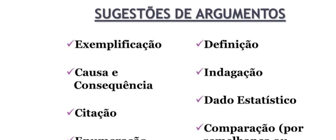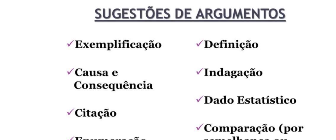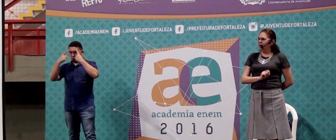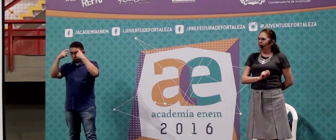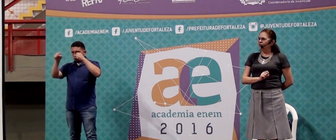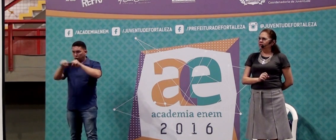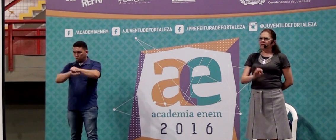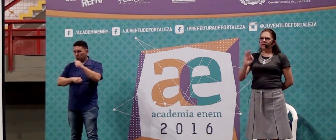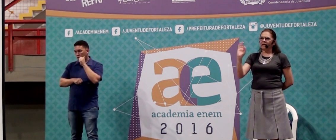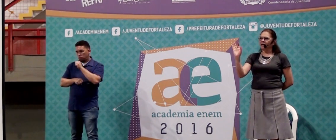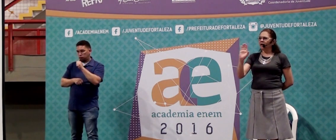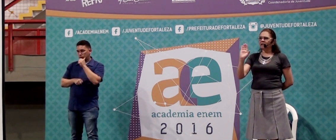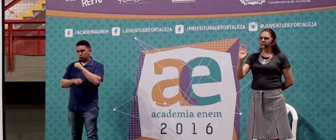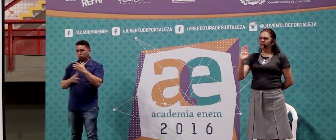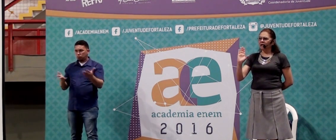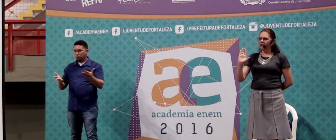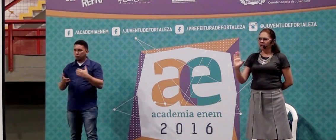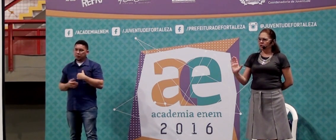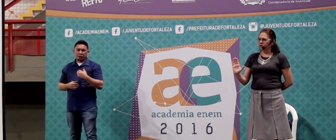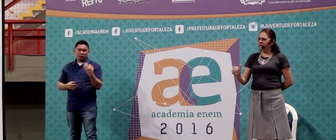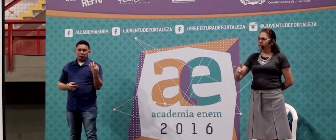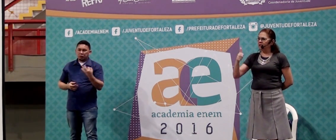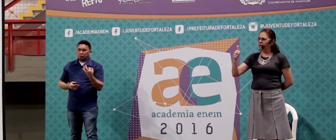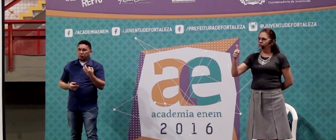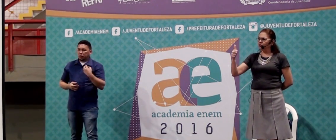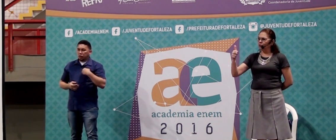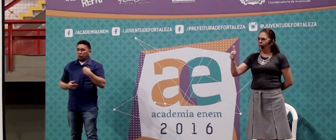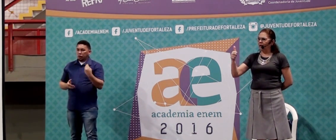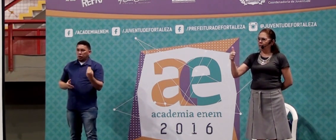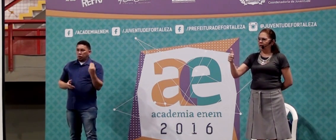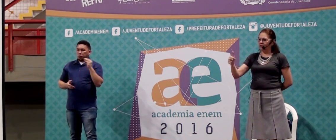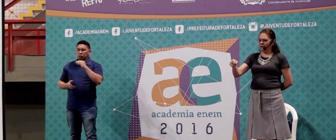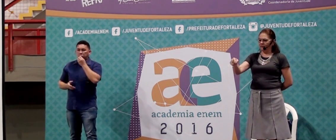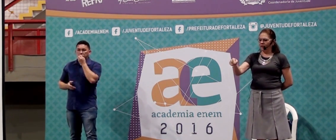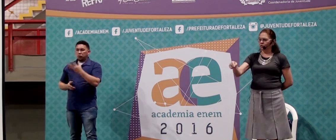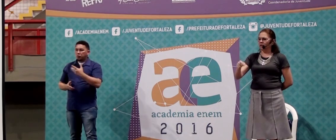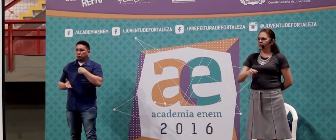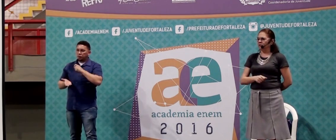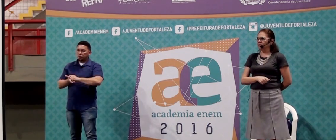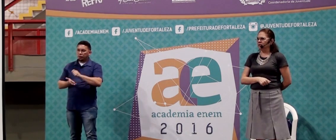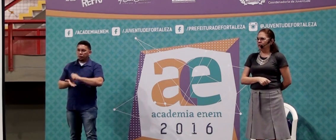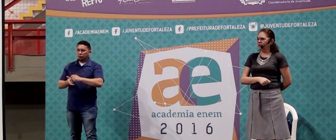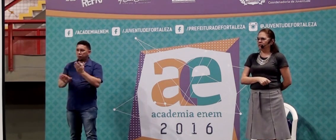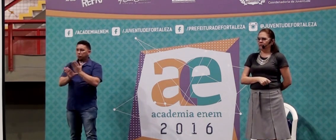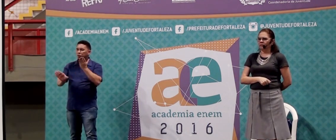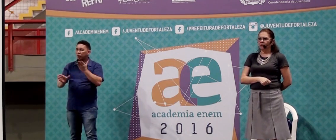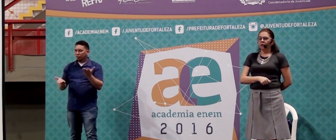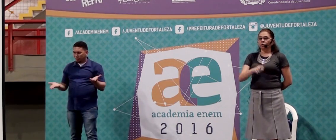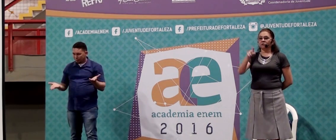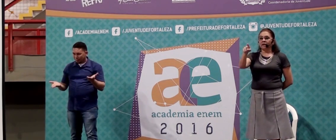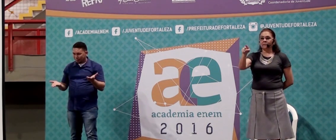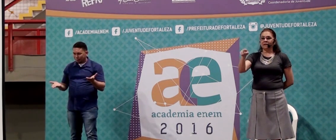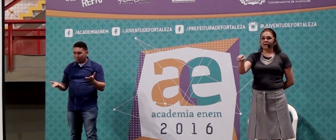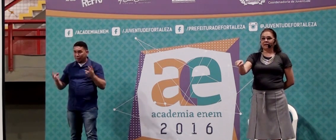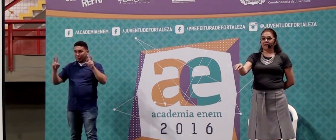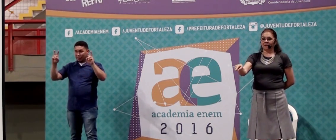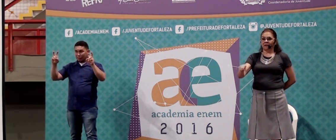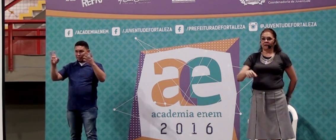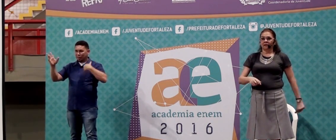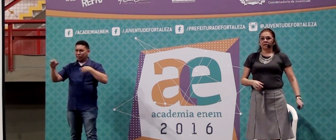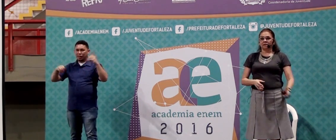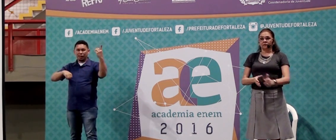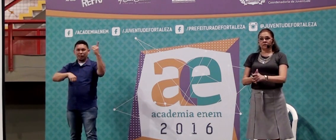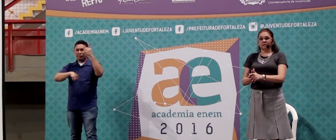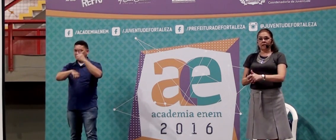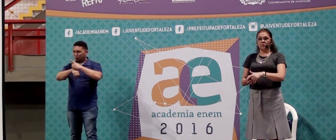violência contra a mulher, seria excelente, se deu super bem quem falou de causa e consequência. O tema da